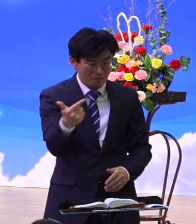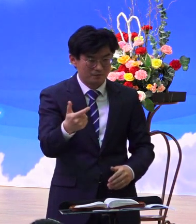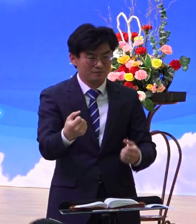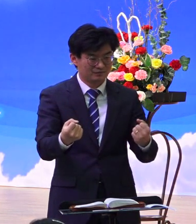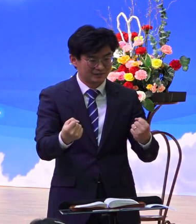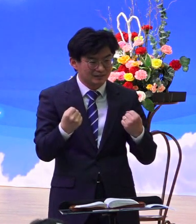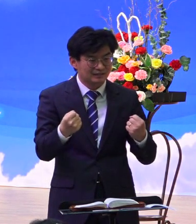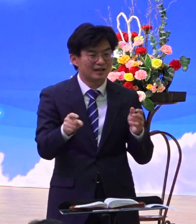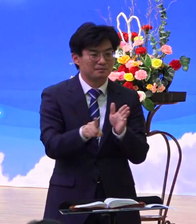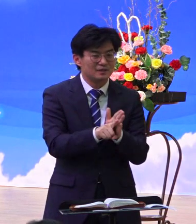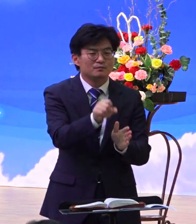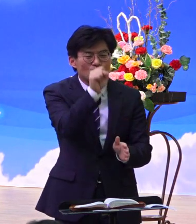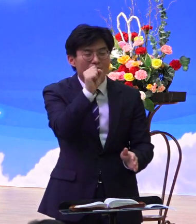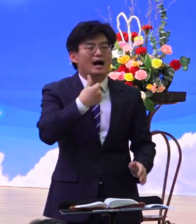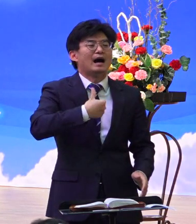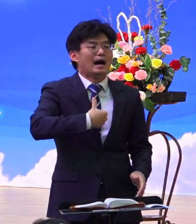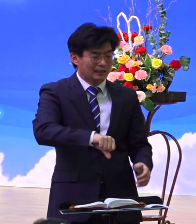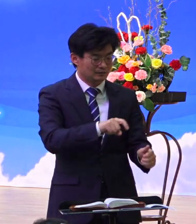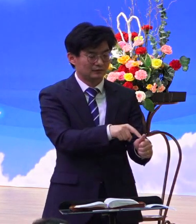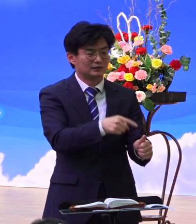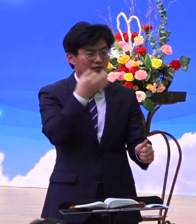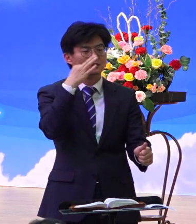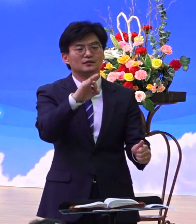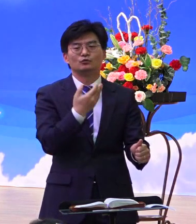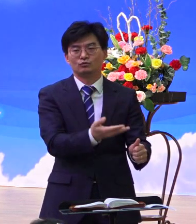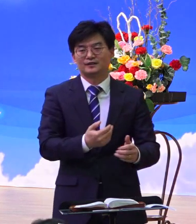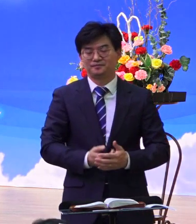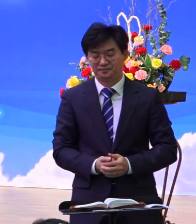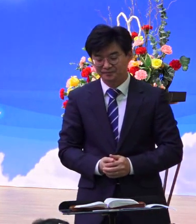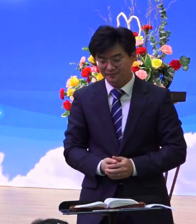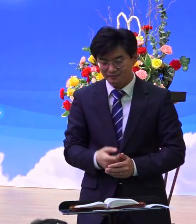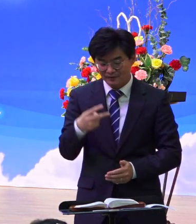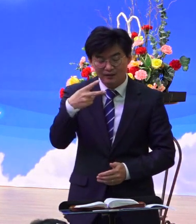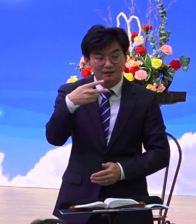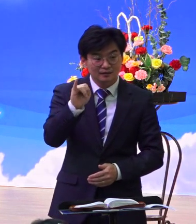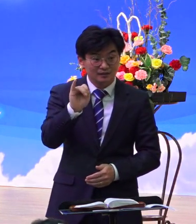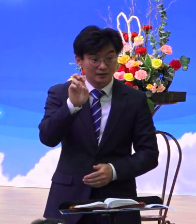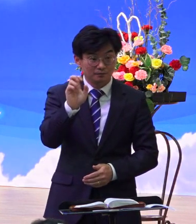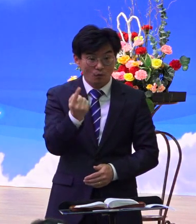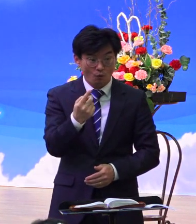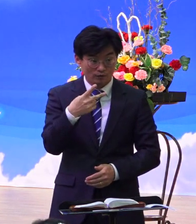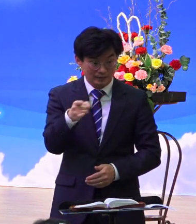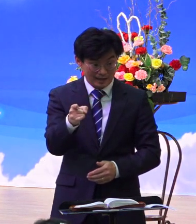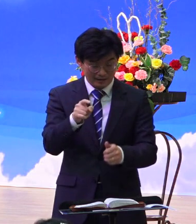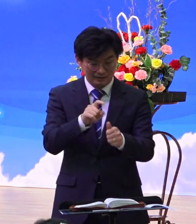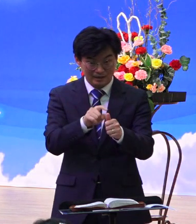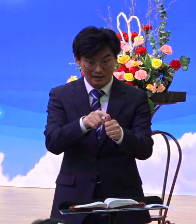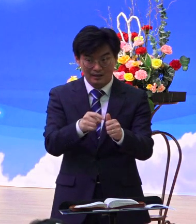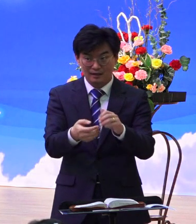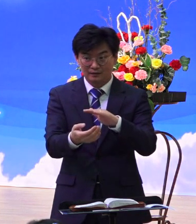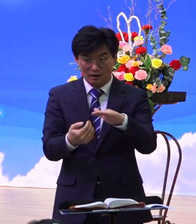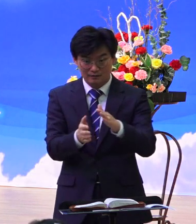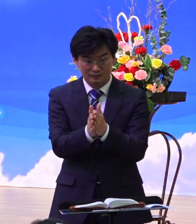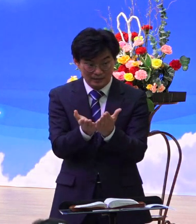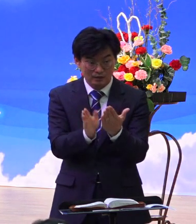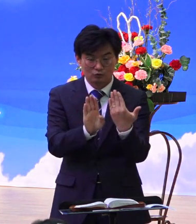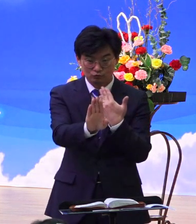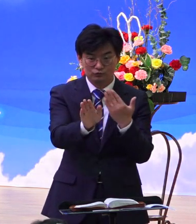불렀습니다. 오늘 본문이 디모데 후서인데, 디모데 전서와 후서에 보면 여러 번 바울이 얘기합니다. 디모데